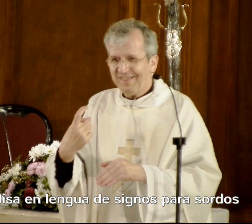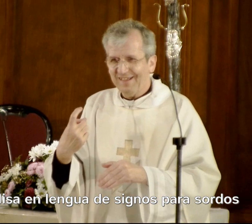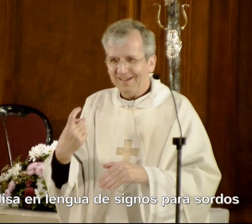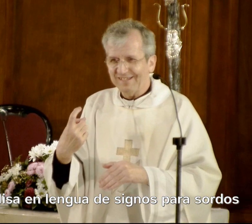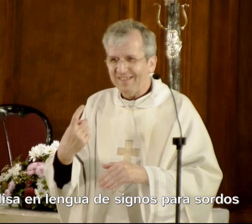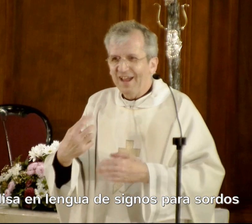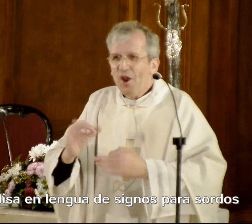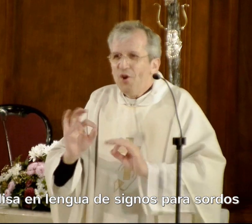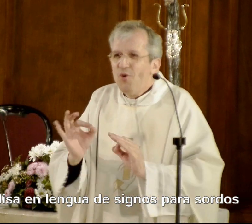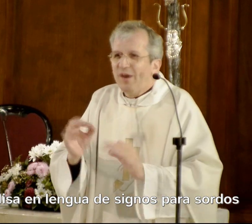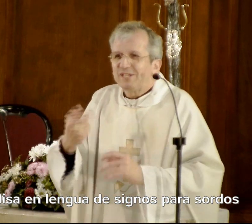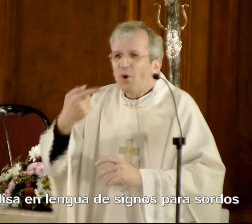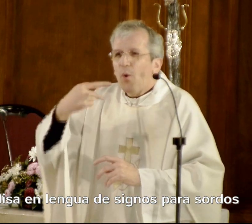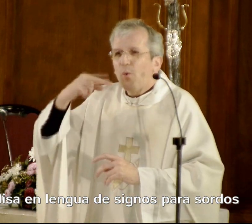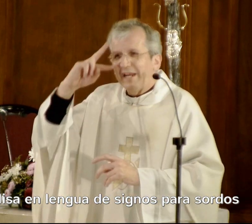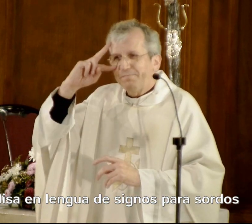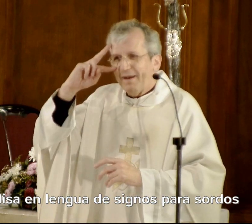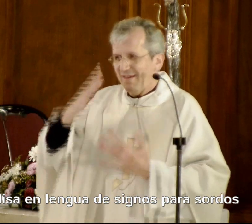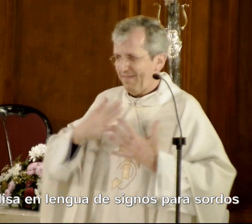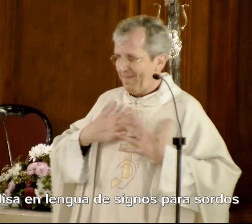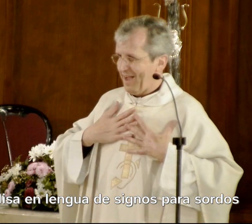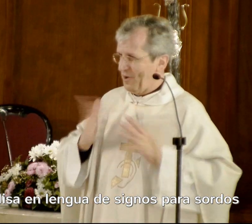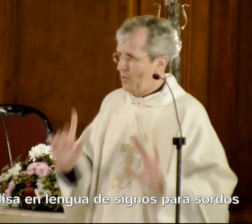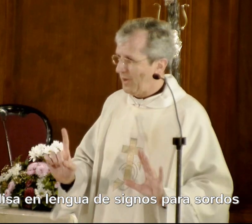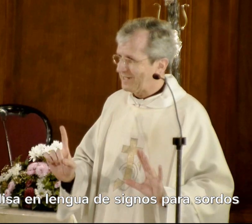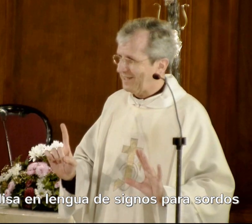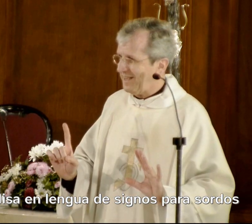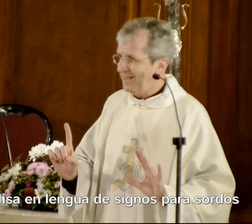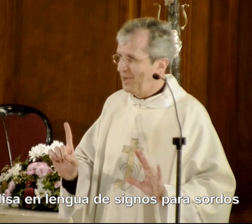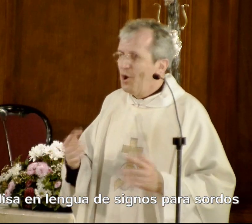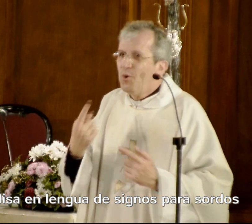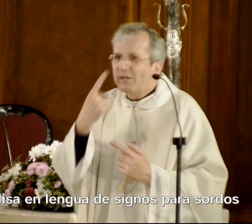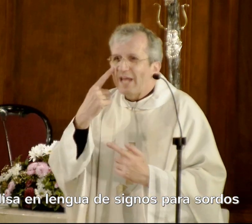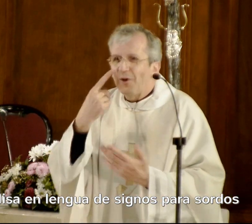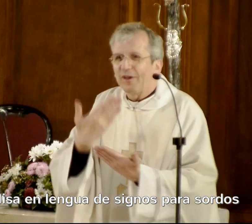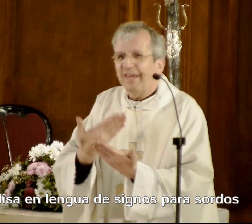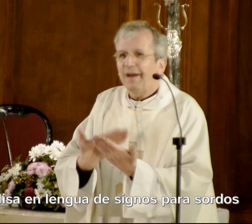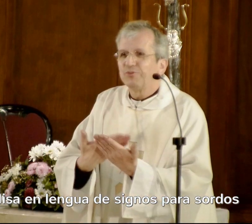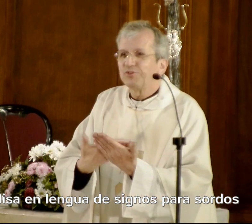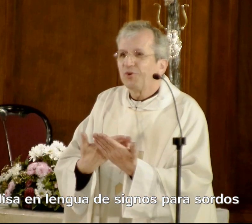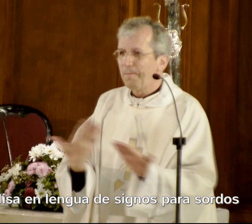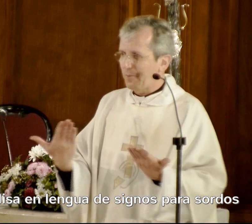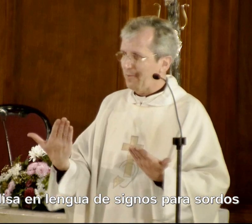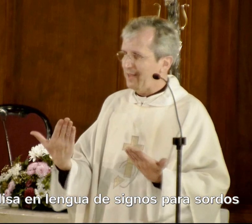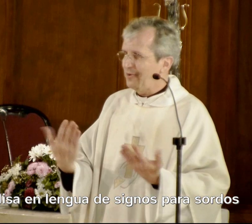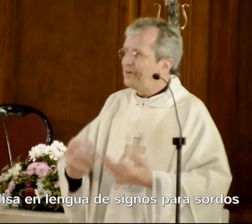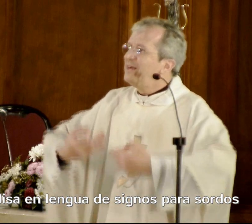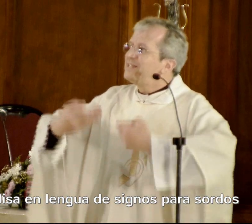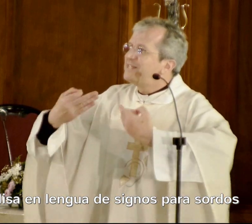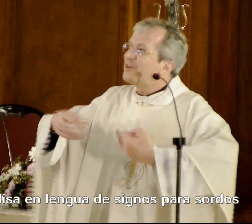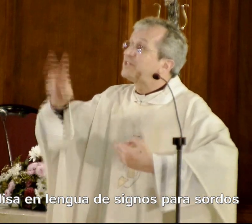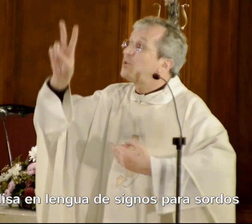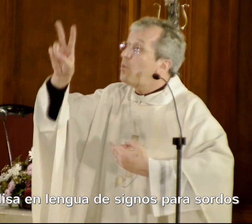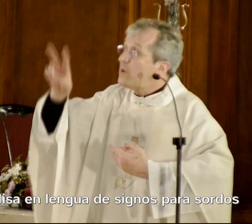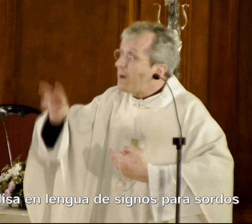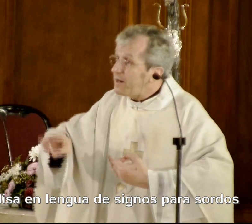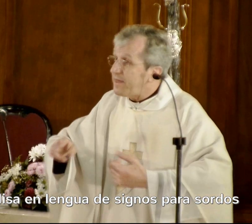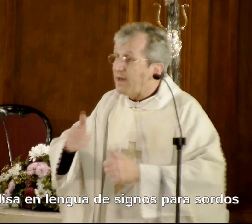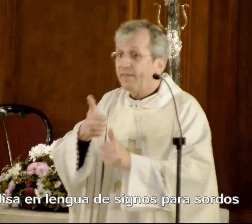difícil, es decir, no es una experiencia nuestra, no es algo que hayamos comprobado, sino que es una verdad